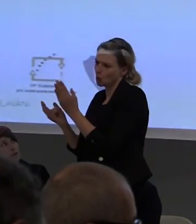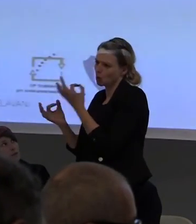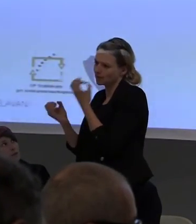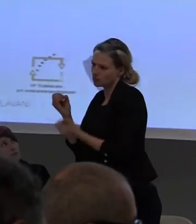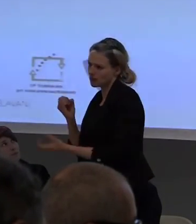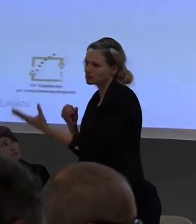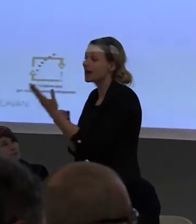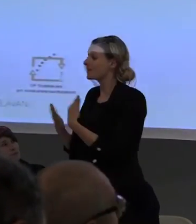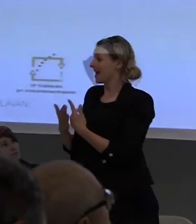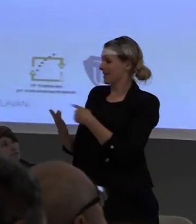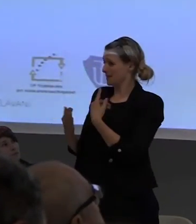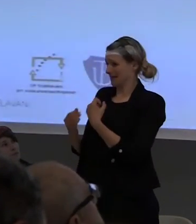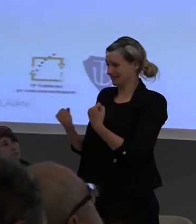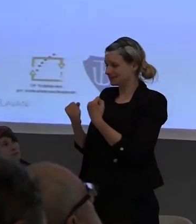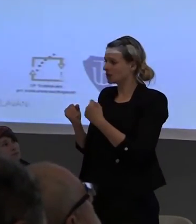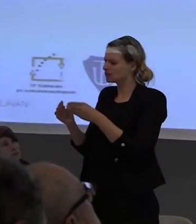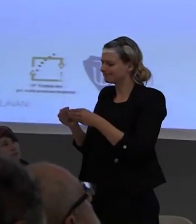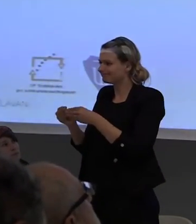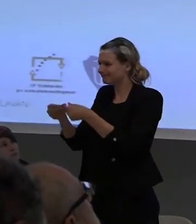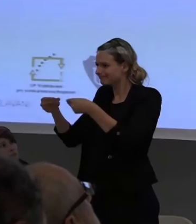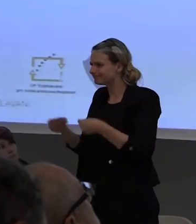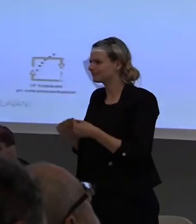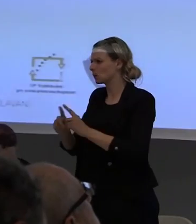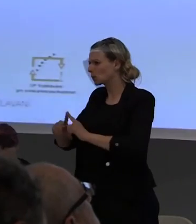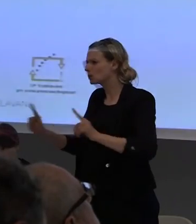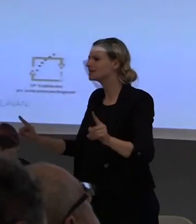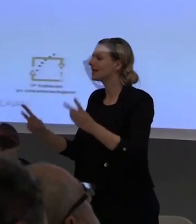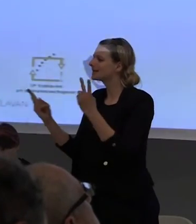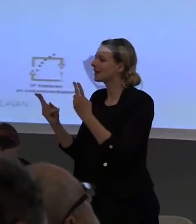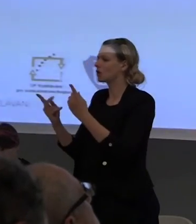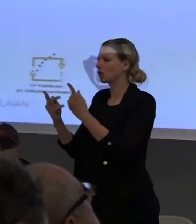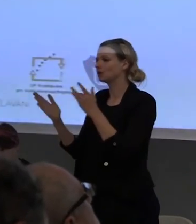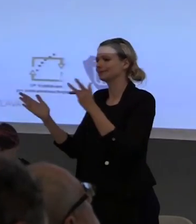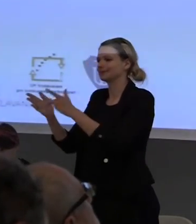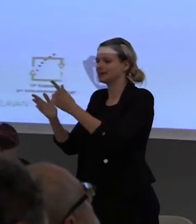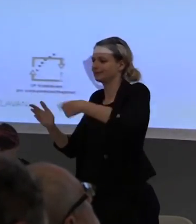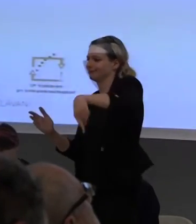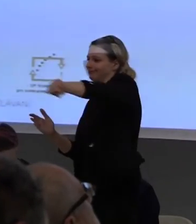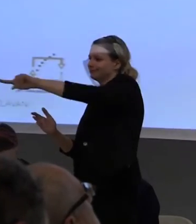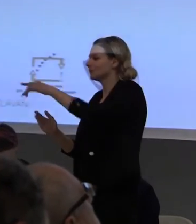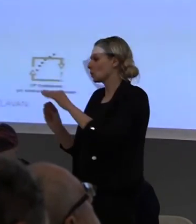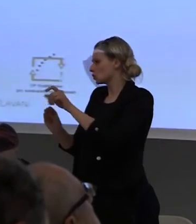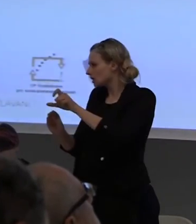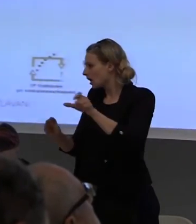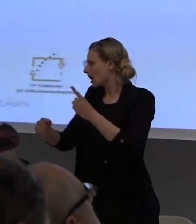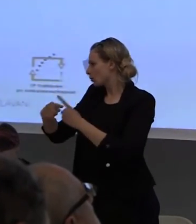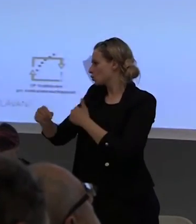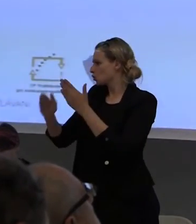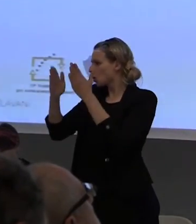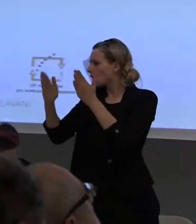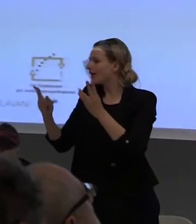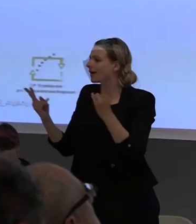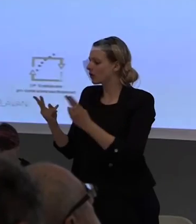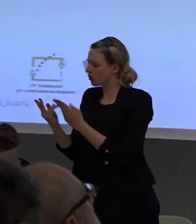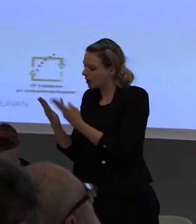nasedali na tu novelu, aby pomohli školám v naplnění té dikce, kterou té